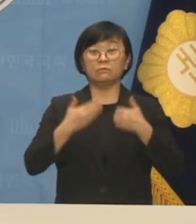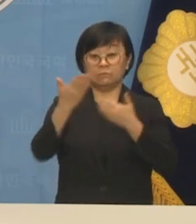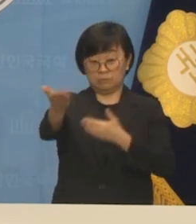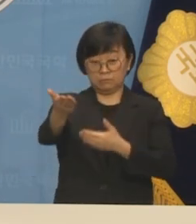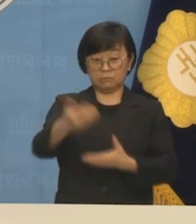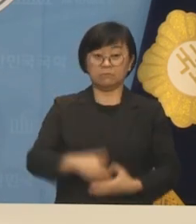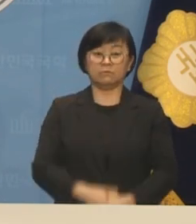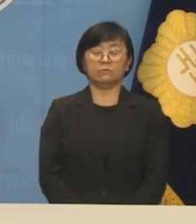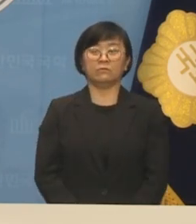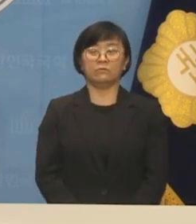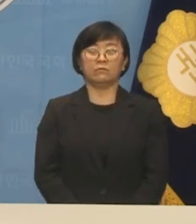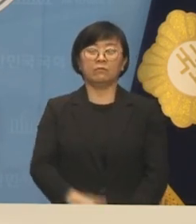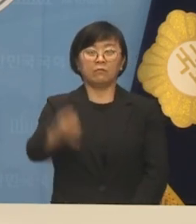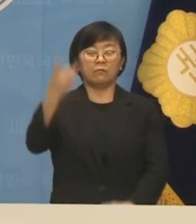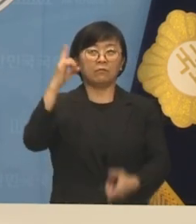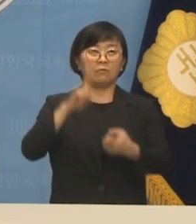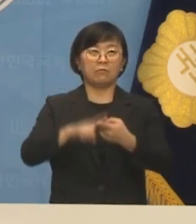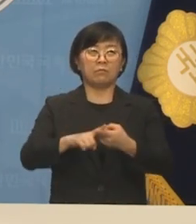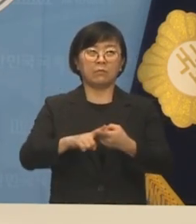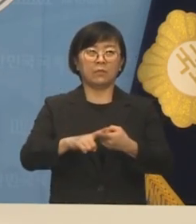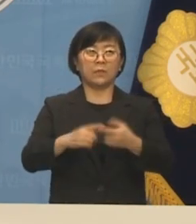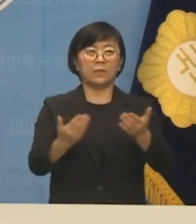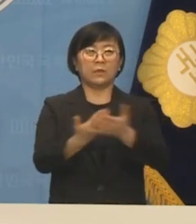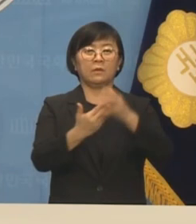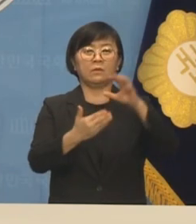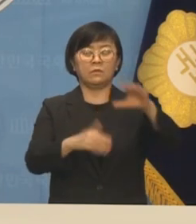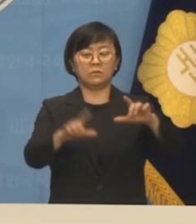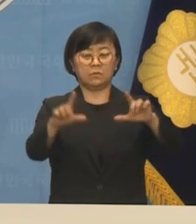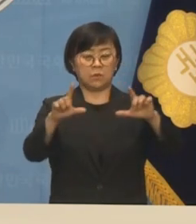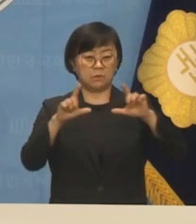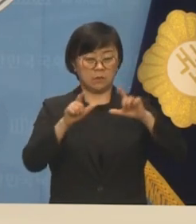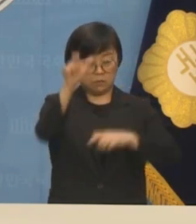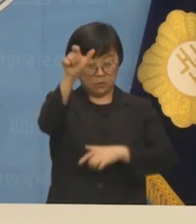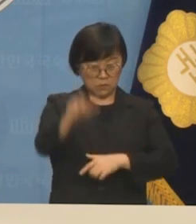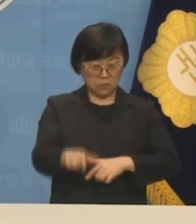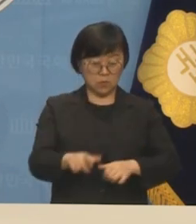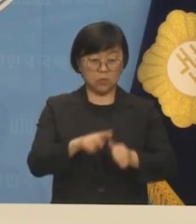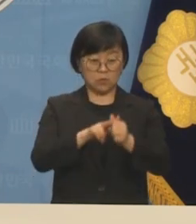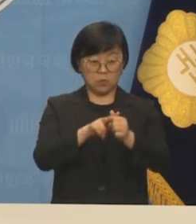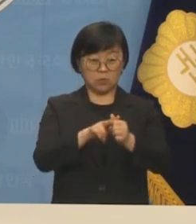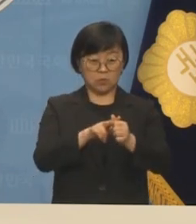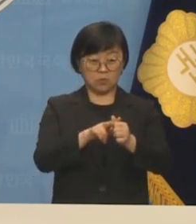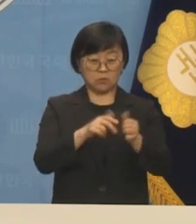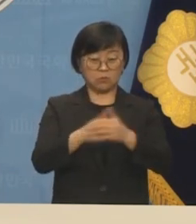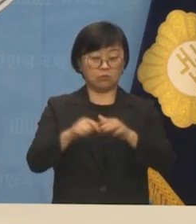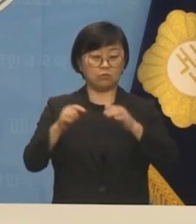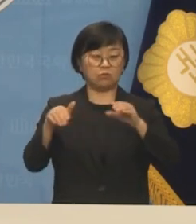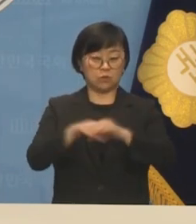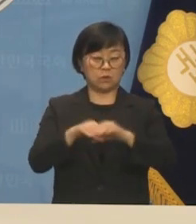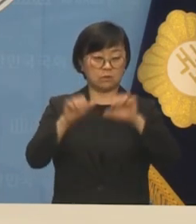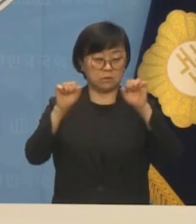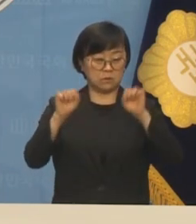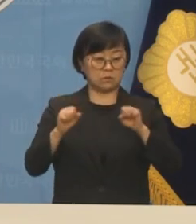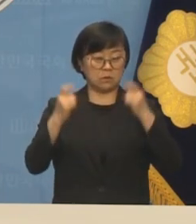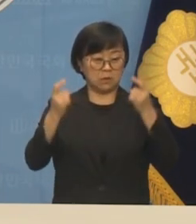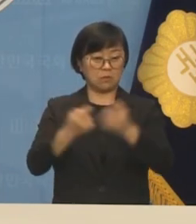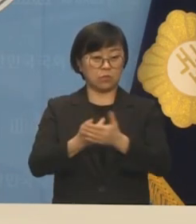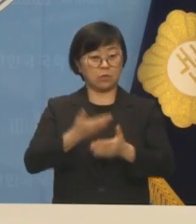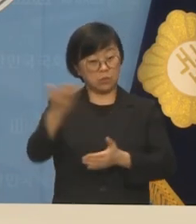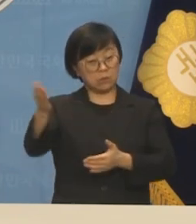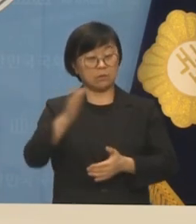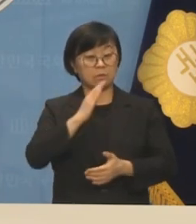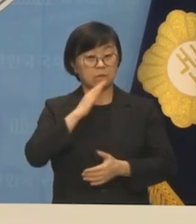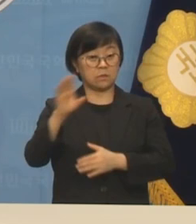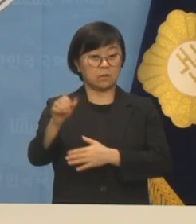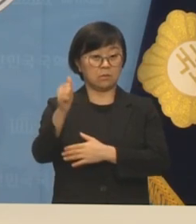통보하였습니다. 원래대로라면 진흥원은 통보받은 노동이사 후보 명단을 문체부에 송부해야 하며 문체부